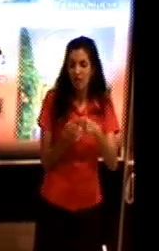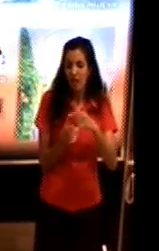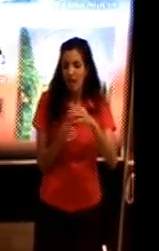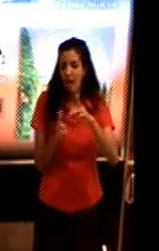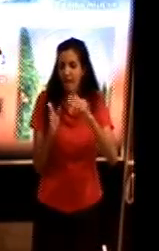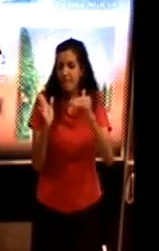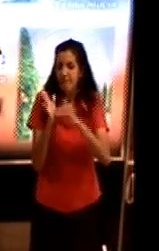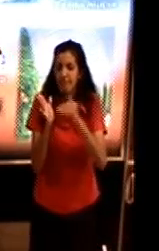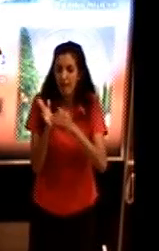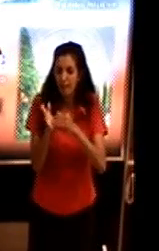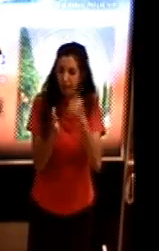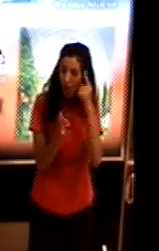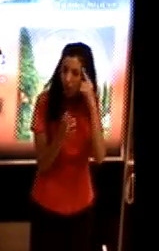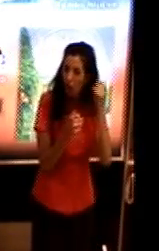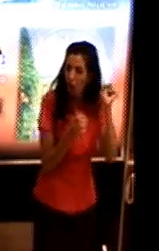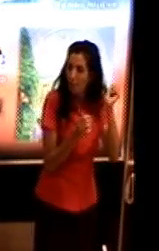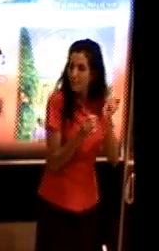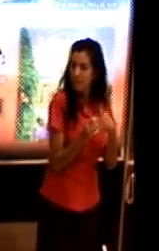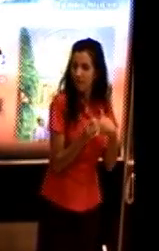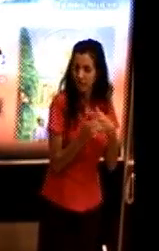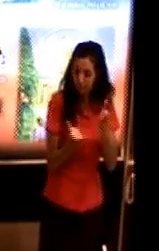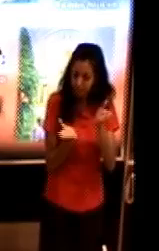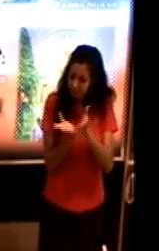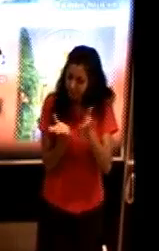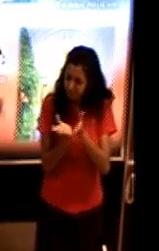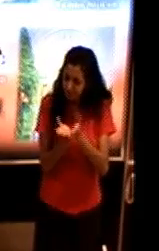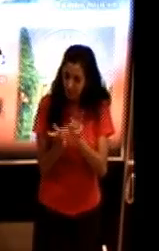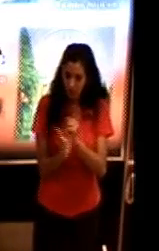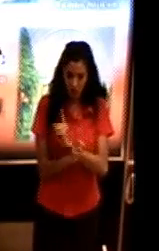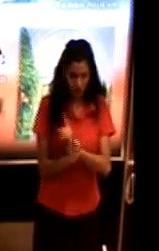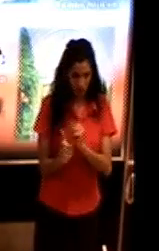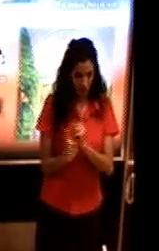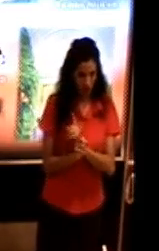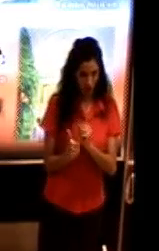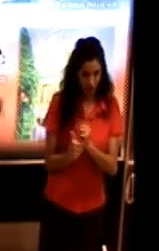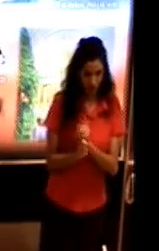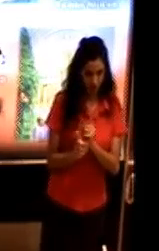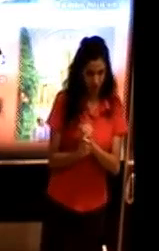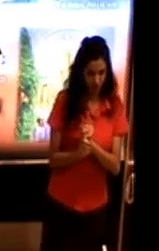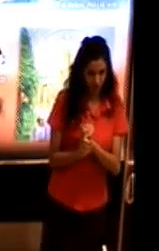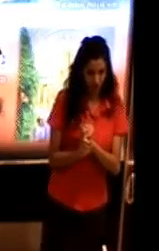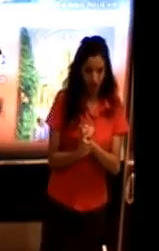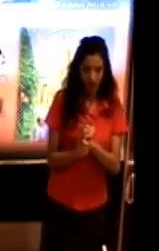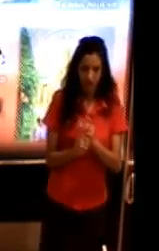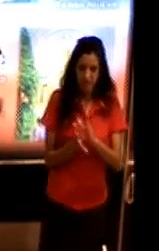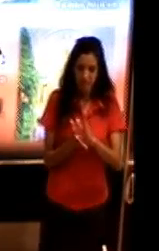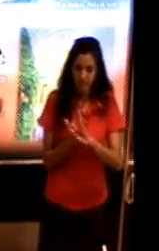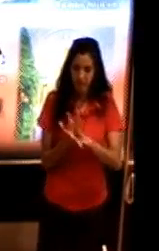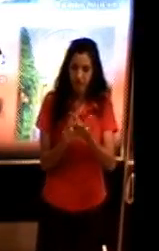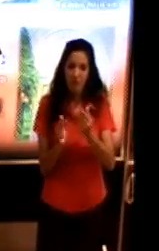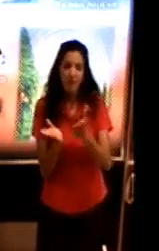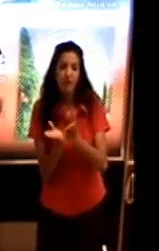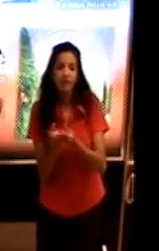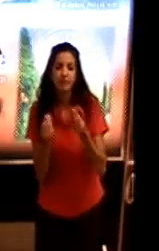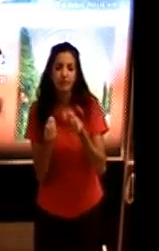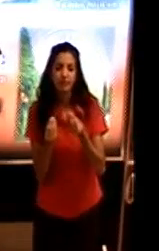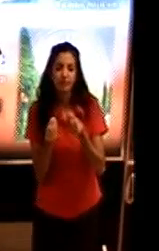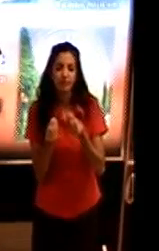que nosotros podamos tener previamente acerca de la verdad, sino se la estudia. Jesús dijo: